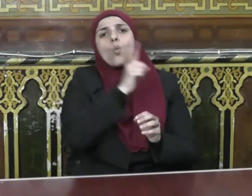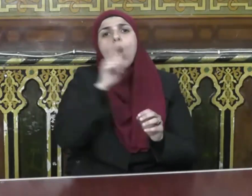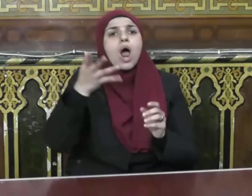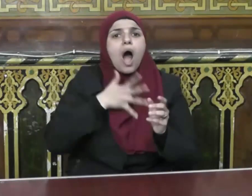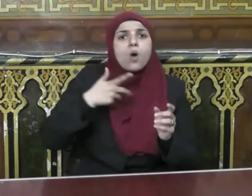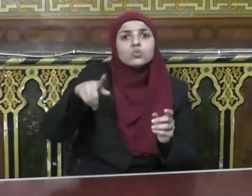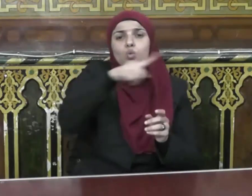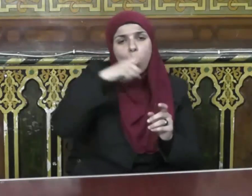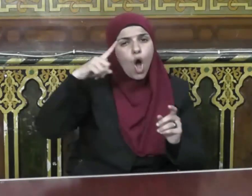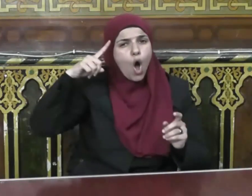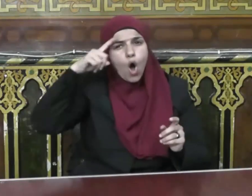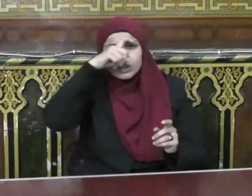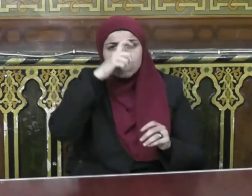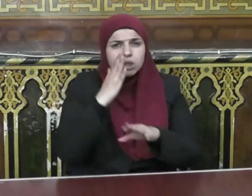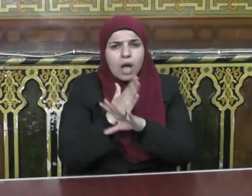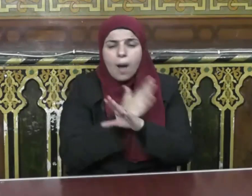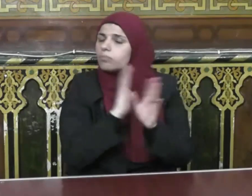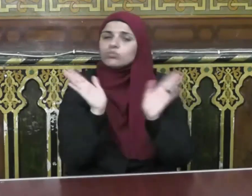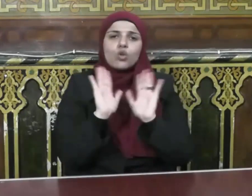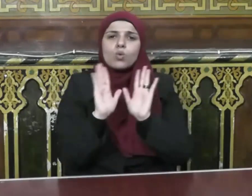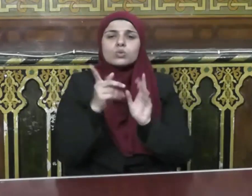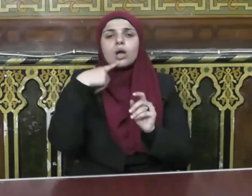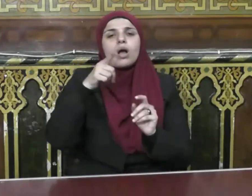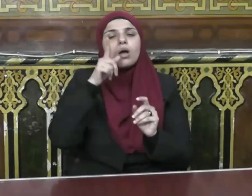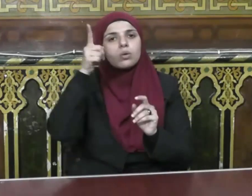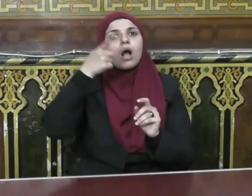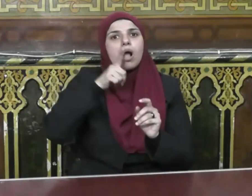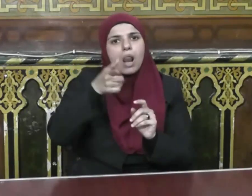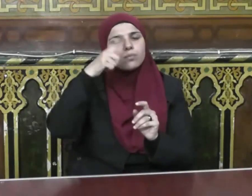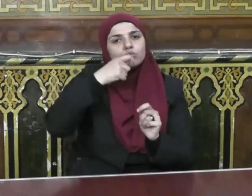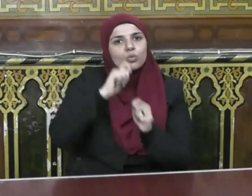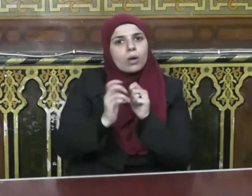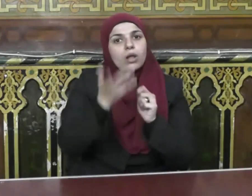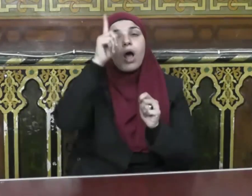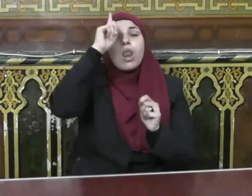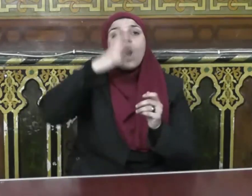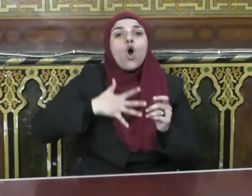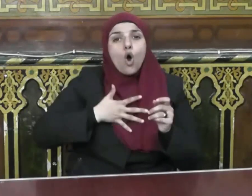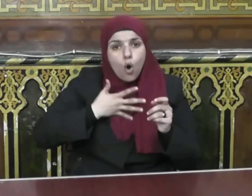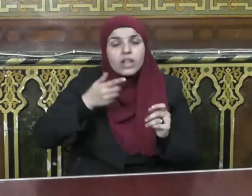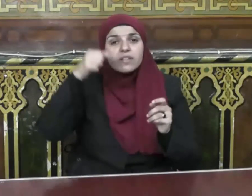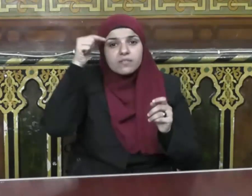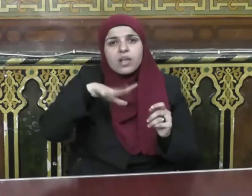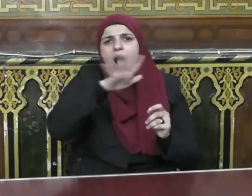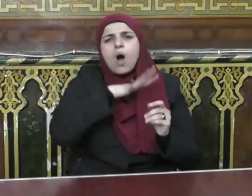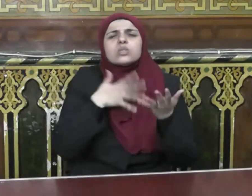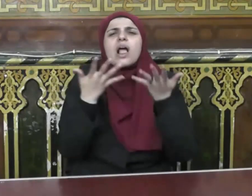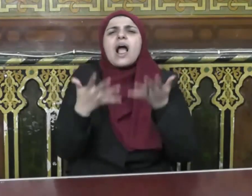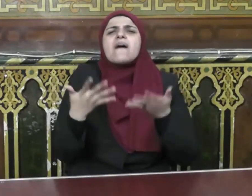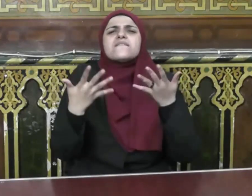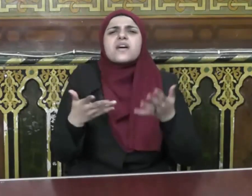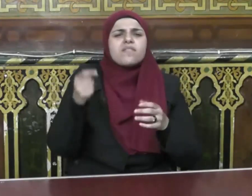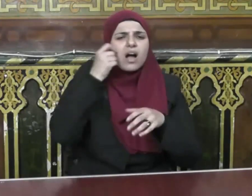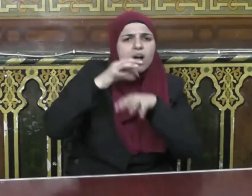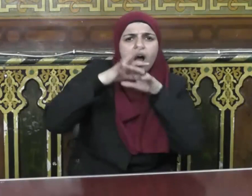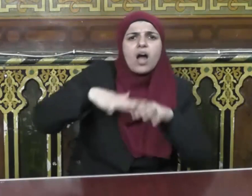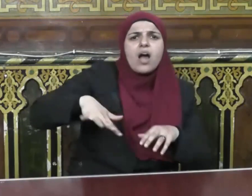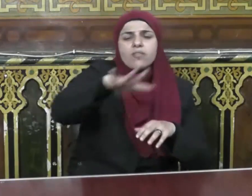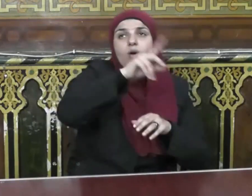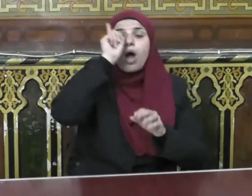بكم العسر. ويقول عز سلطانه: يريد الله أن يخفف عنكم وخلق